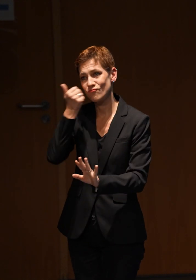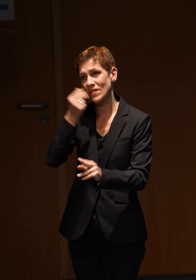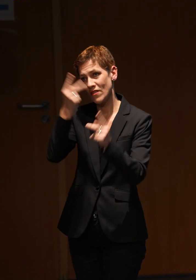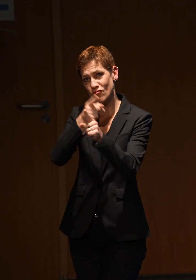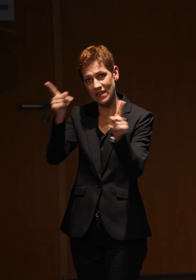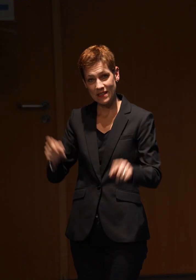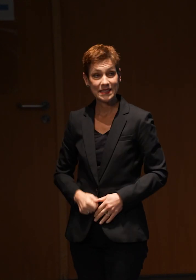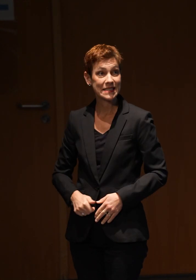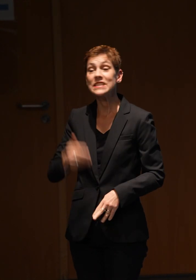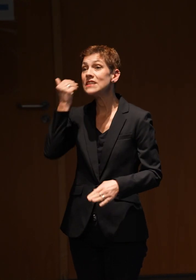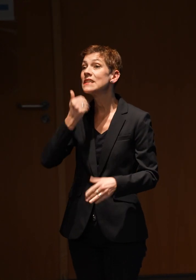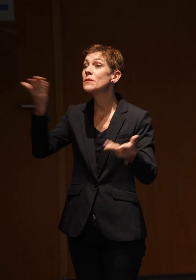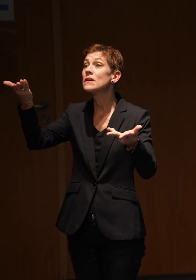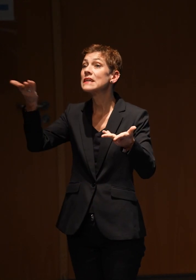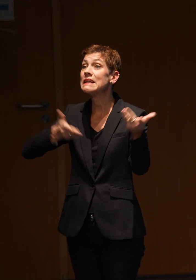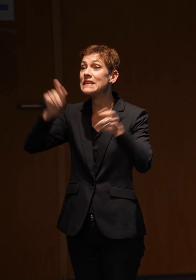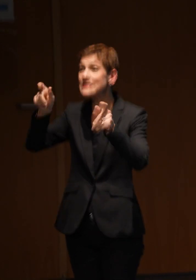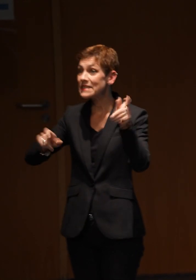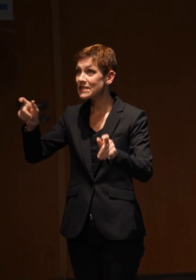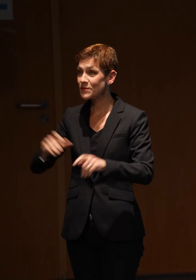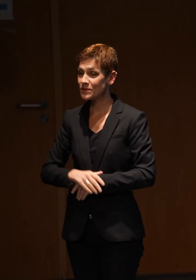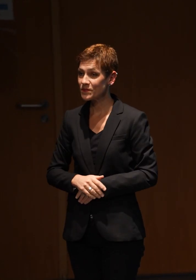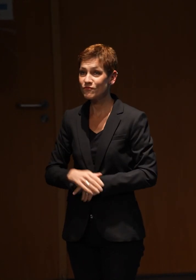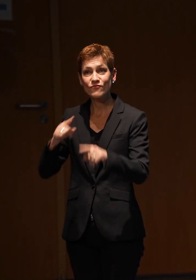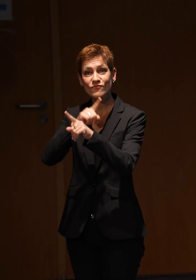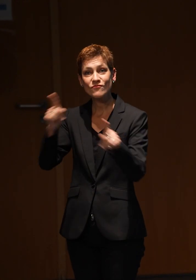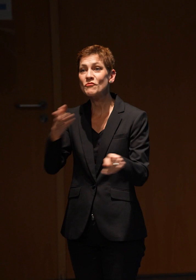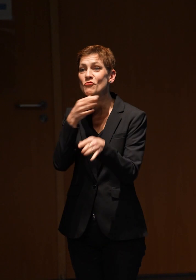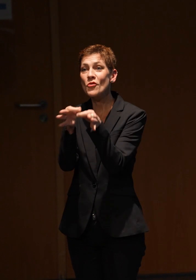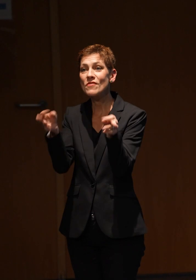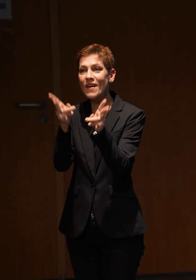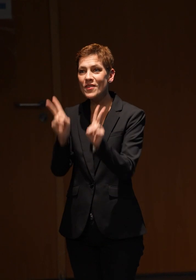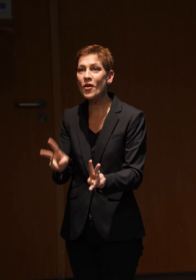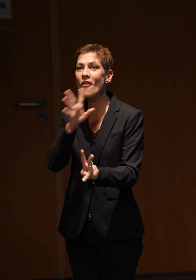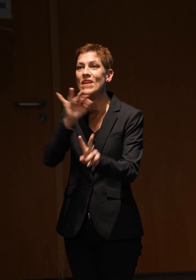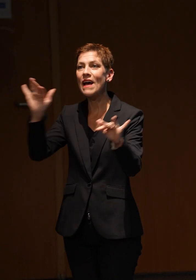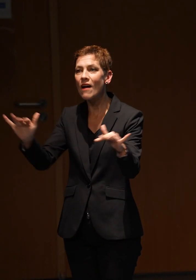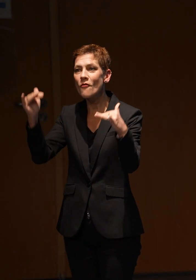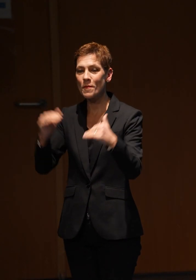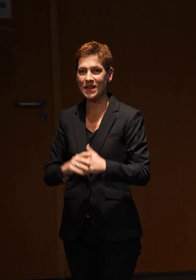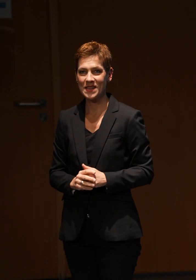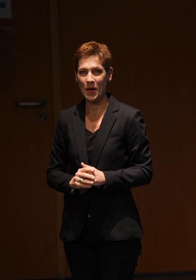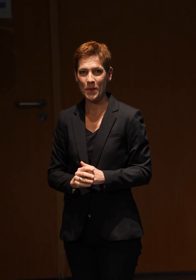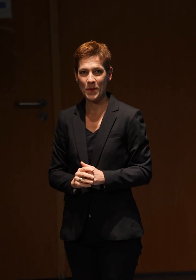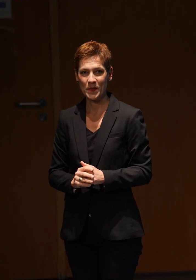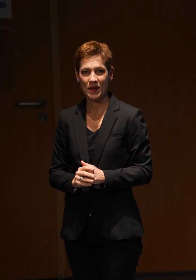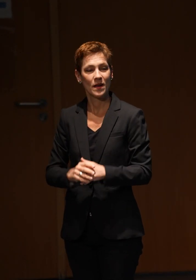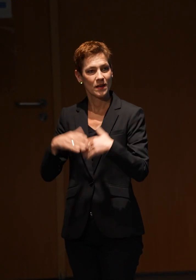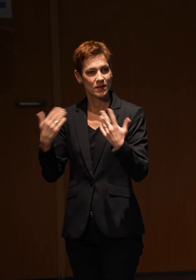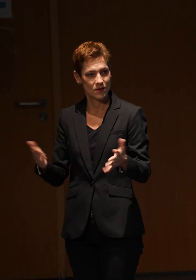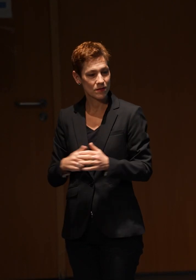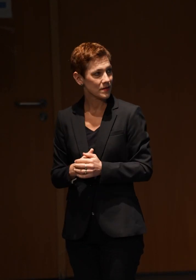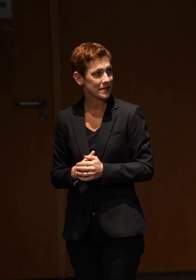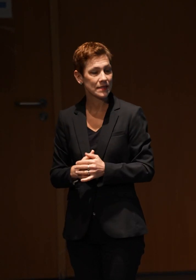liebe Gäste, wünsche ich einfach, dass Sie noch einen schönen Tag haben. Danke für Ihre Aufmerksamkeit und würde Sie ermutigen,